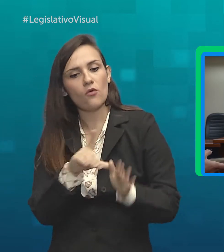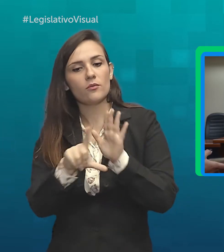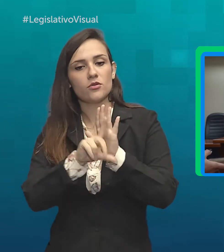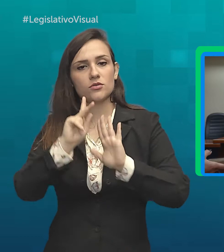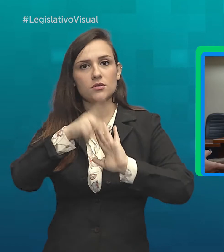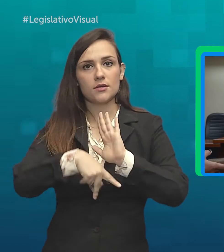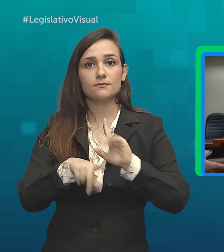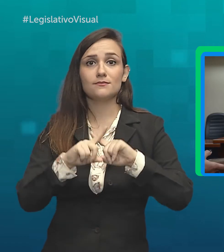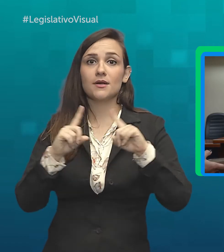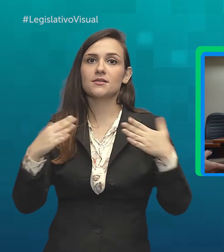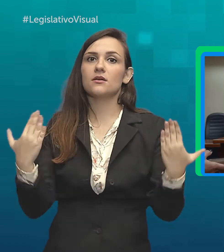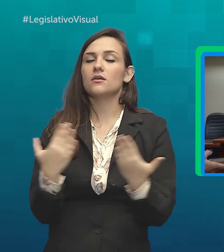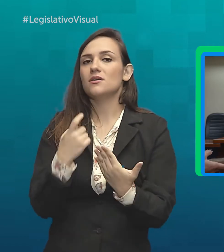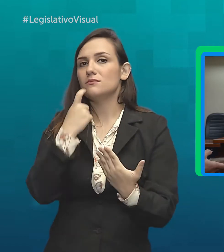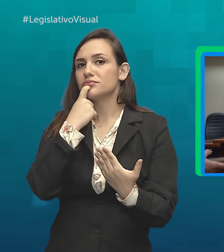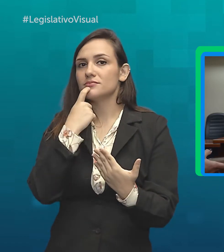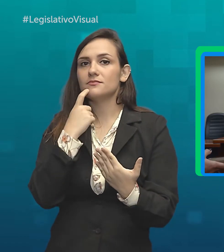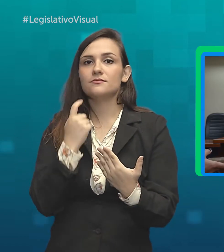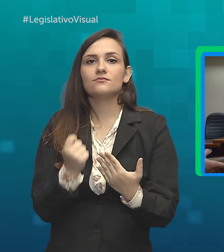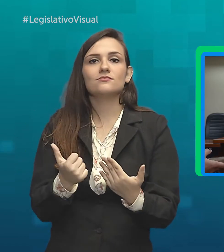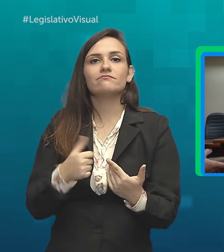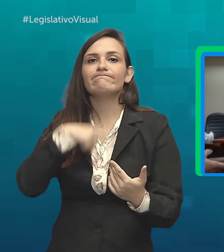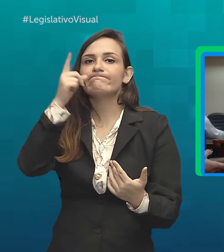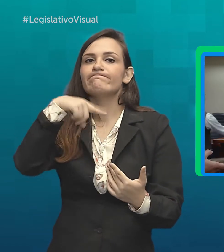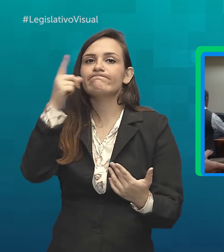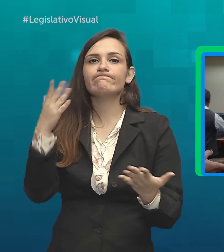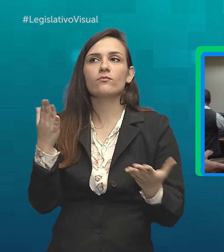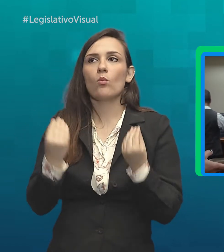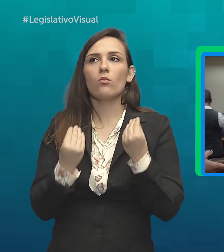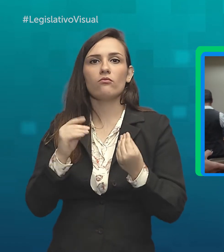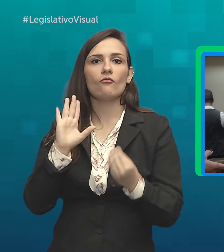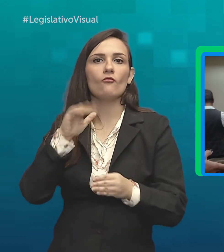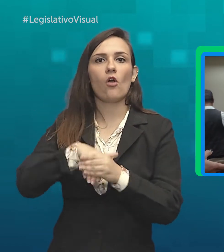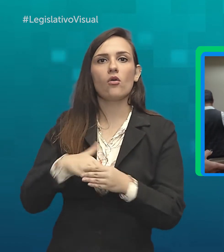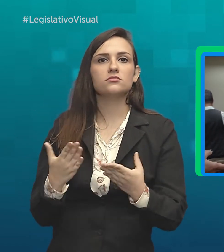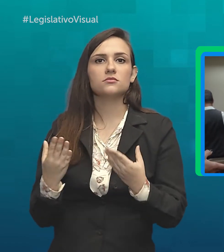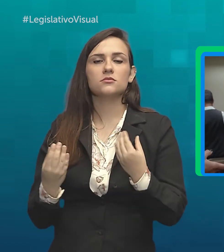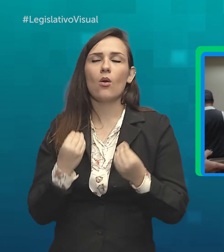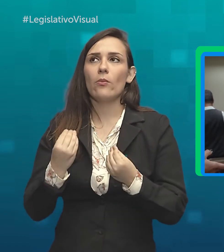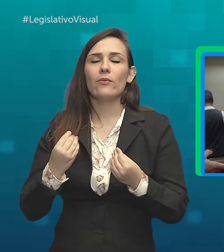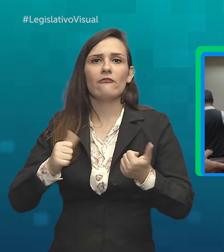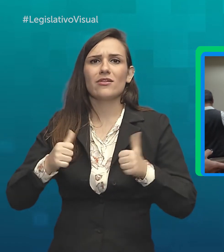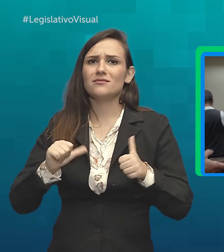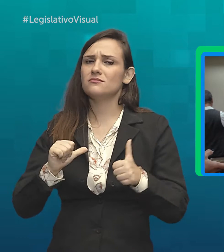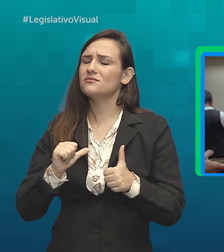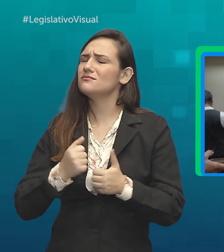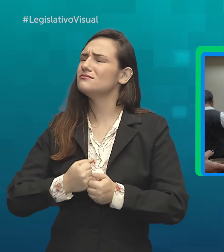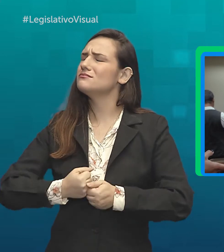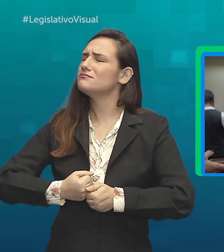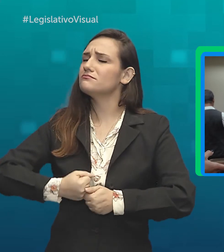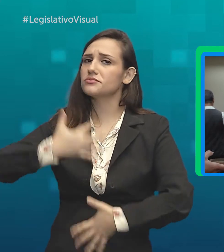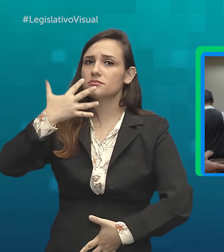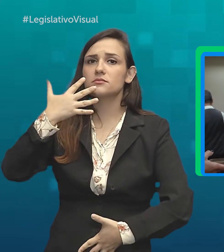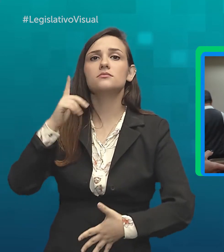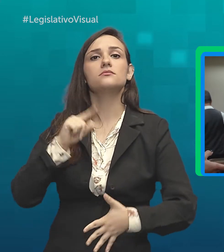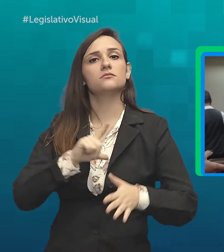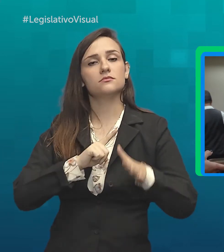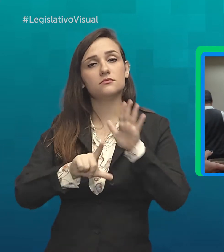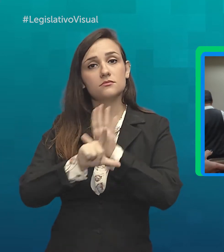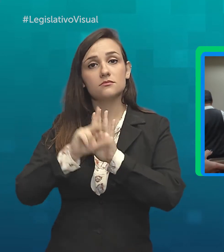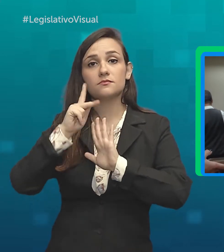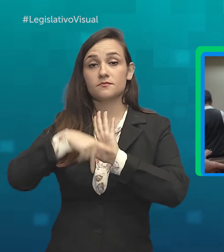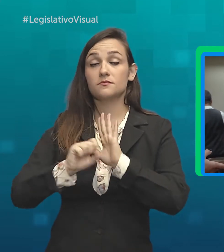passado, trouxe um novo projeto no ano passado, mas chegou já no final, no afogadilho, não tinha como você analisar um projeto de